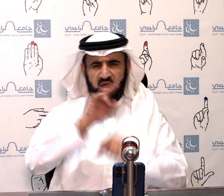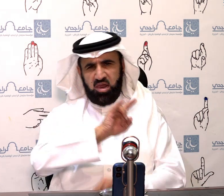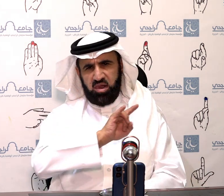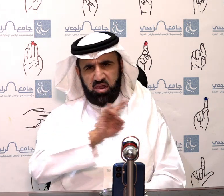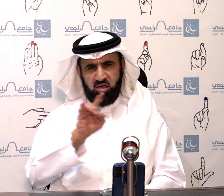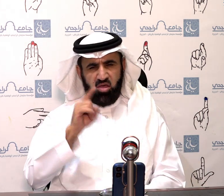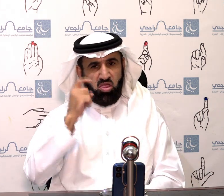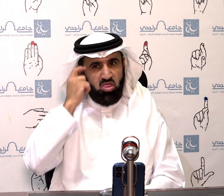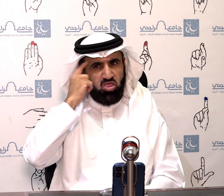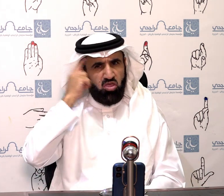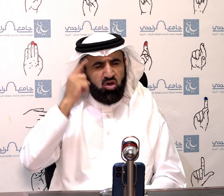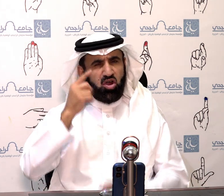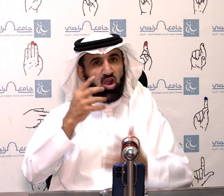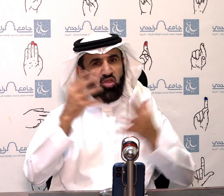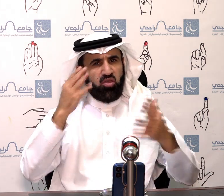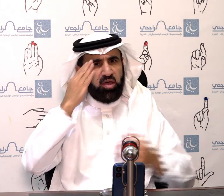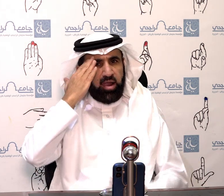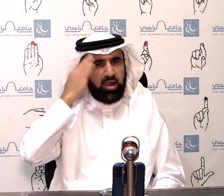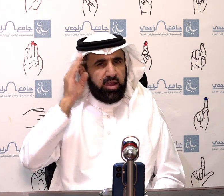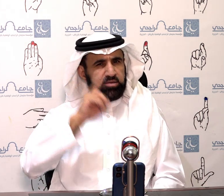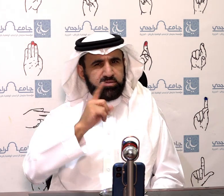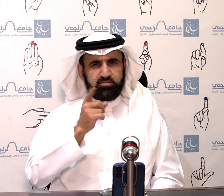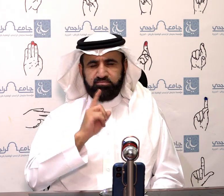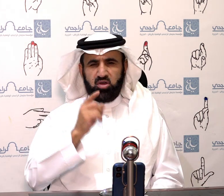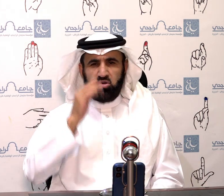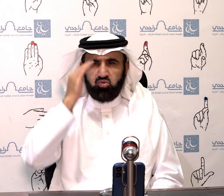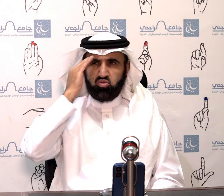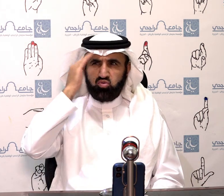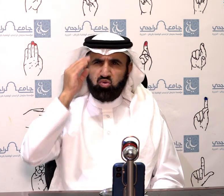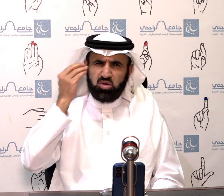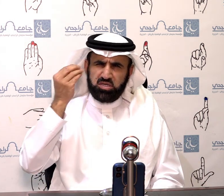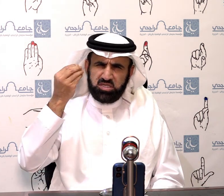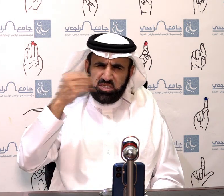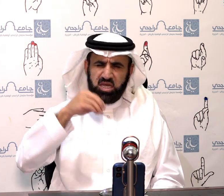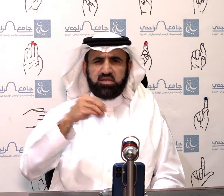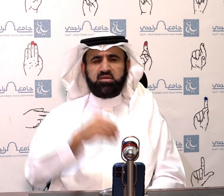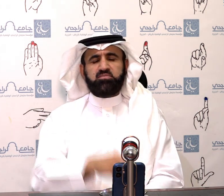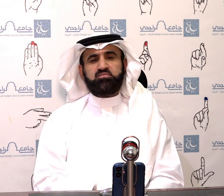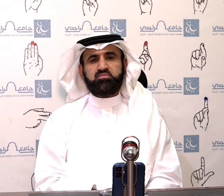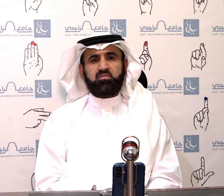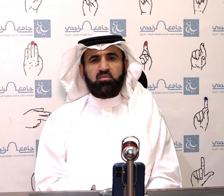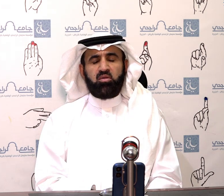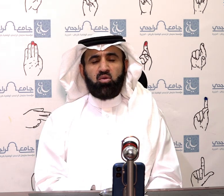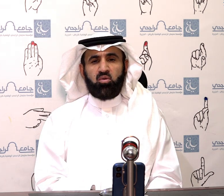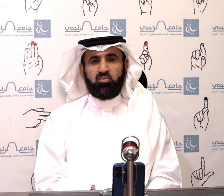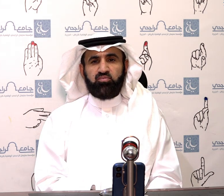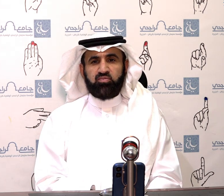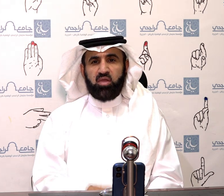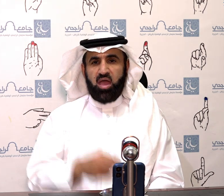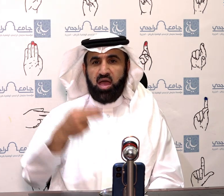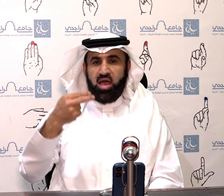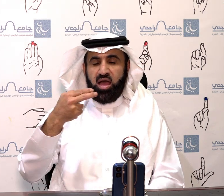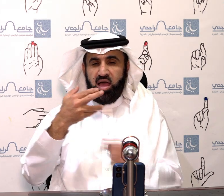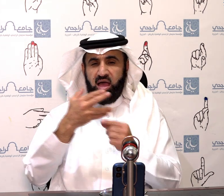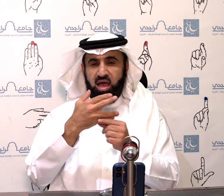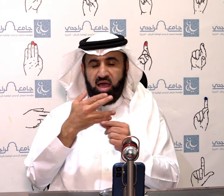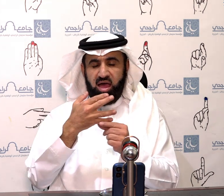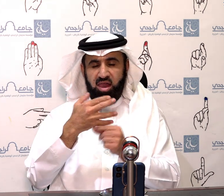فلا ينسى، ويشكر فلا يكفر. وقد قال علي رضي الله عنه: هي الخوف